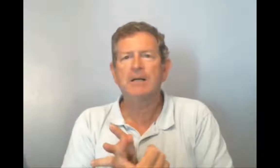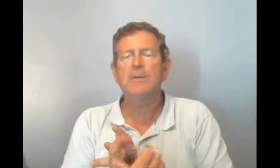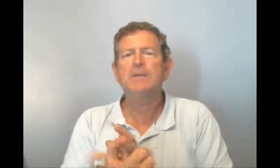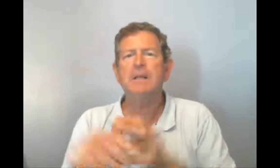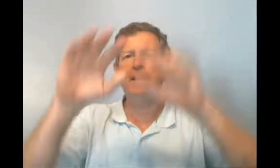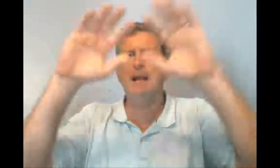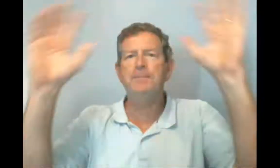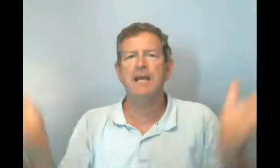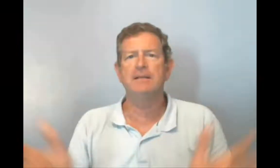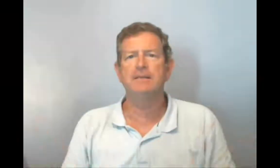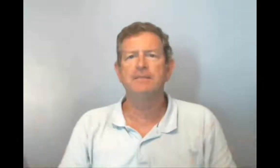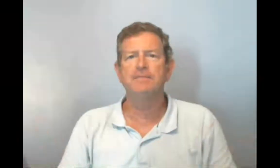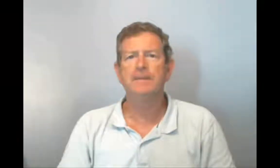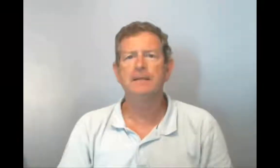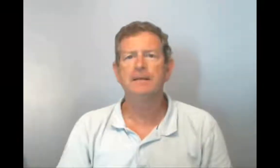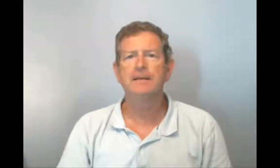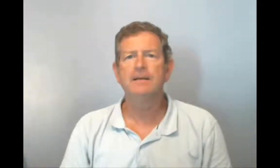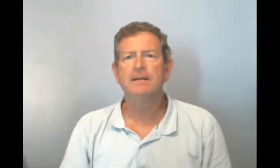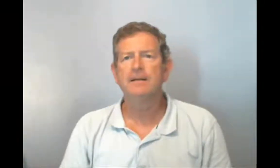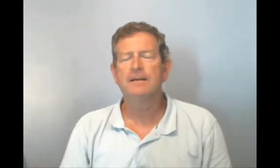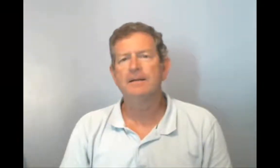Comment s'appelle la pièce?